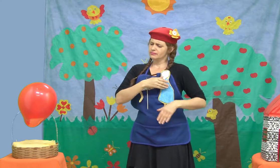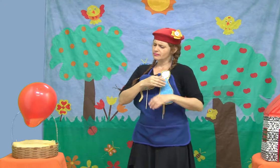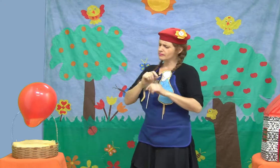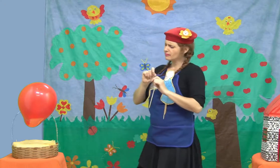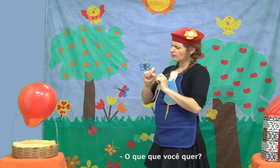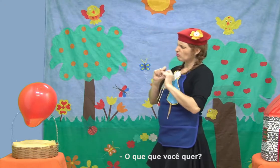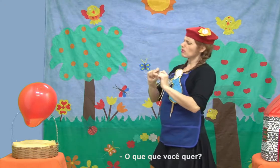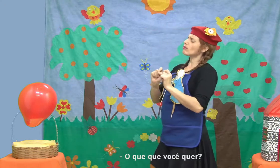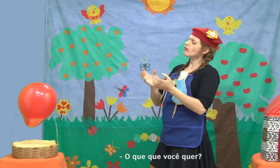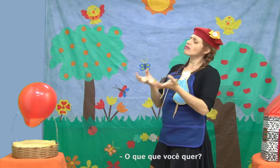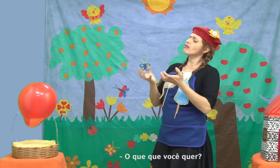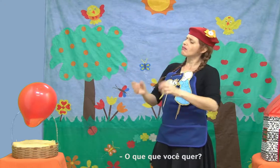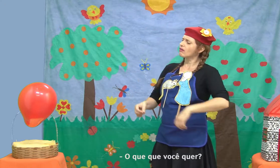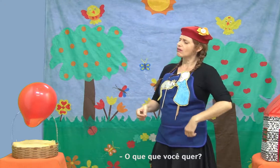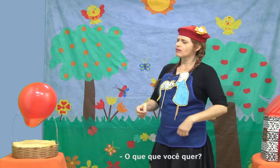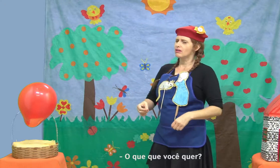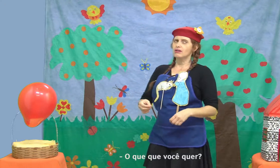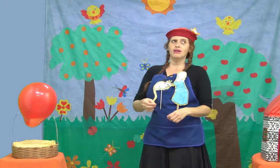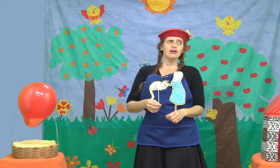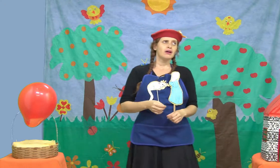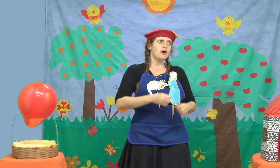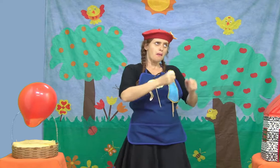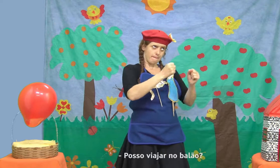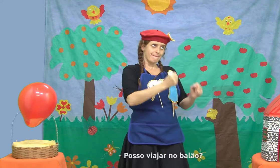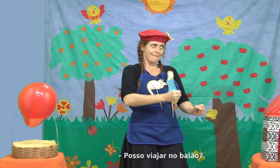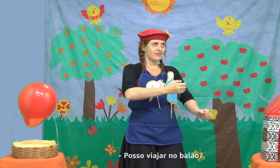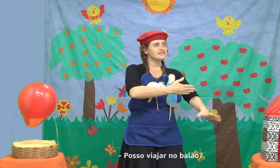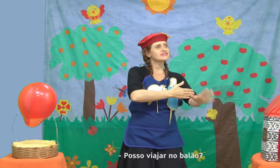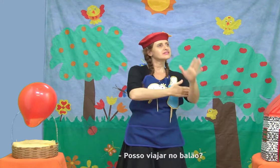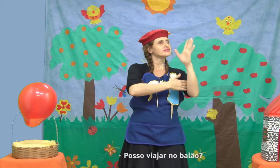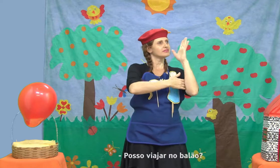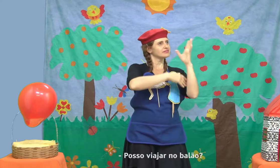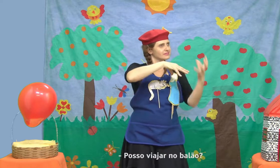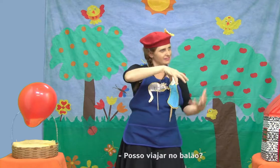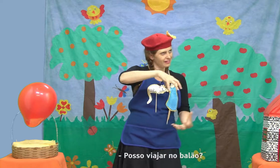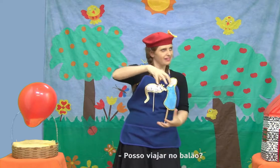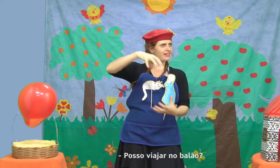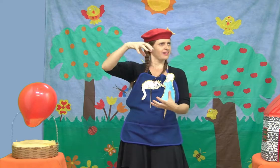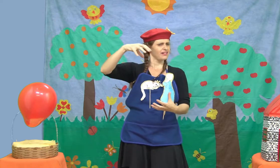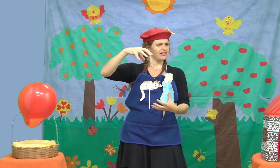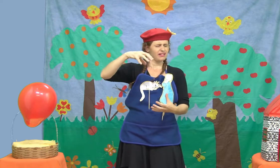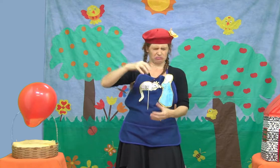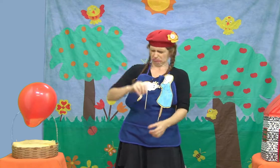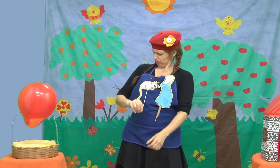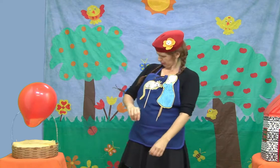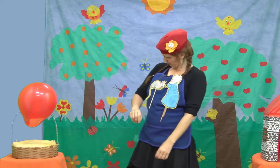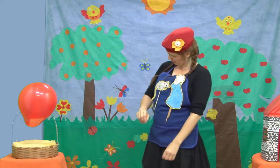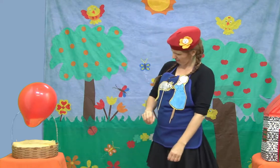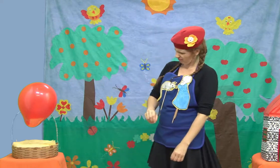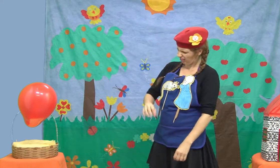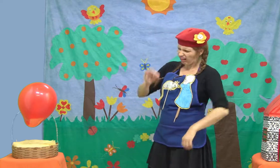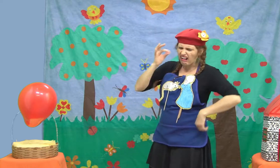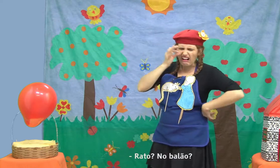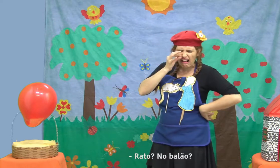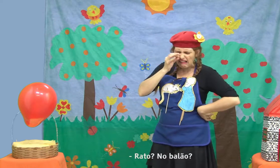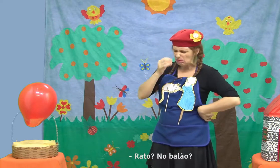que você quer possuía já no balão rato